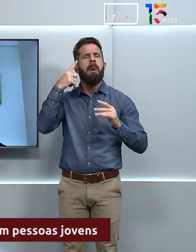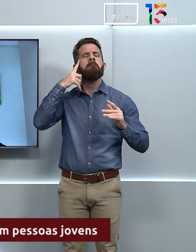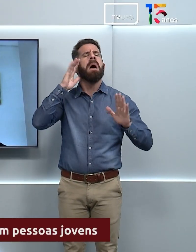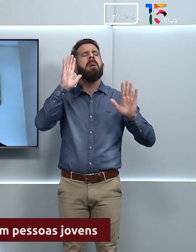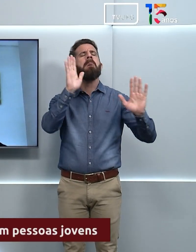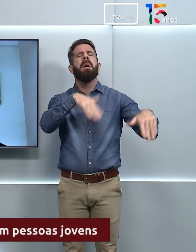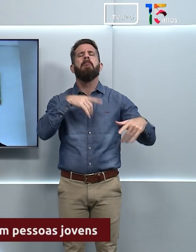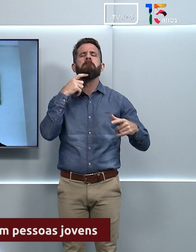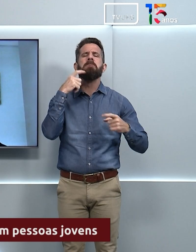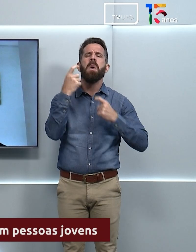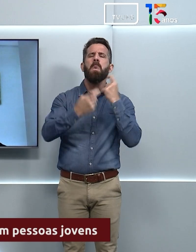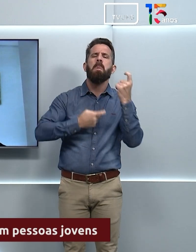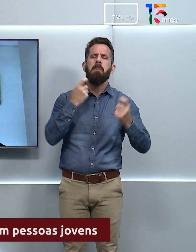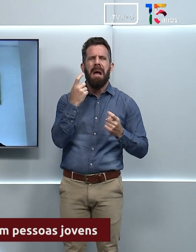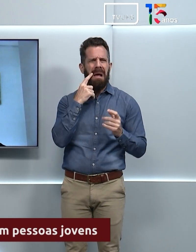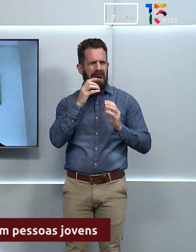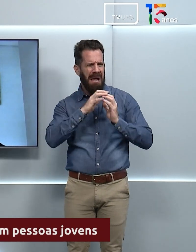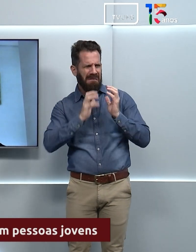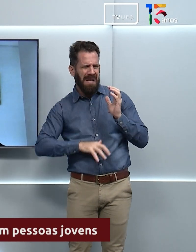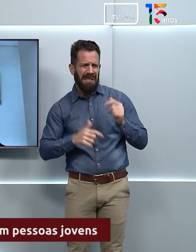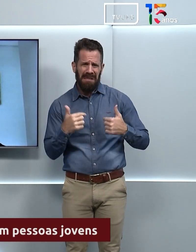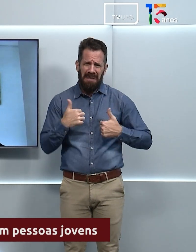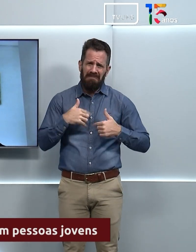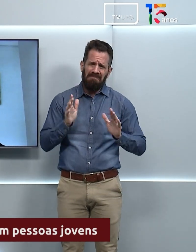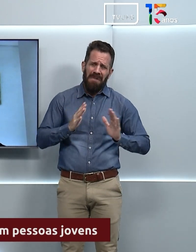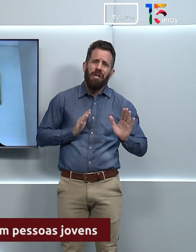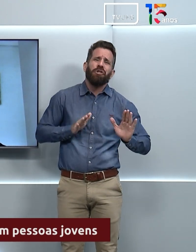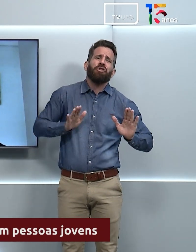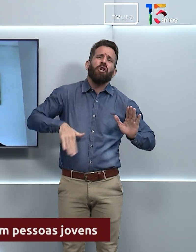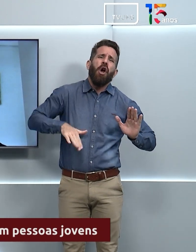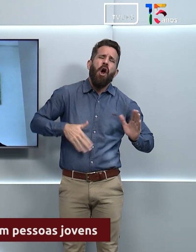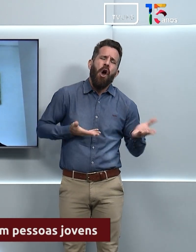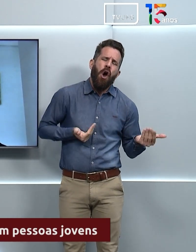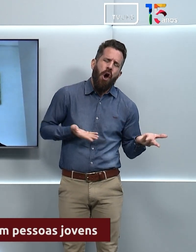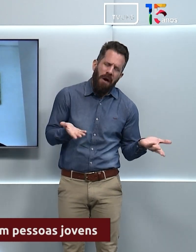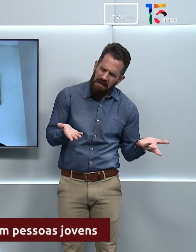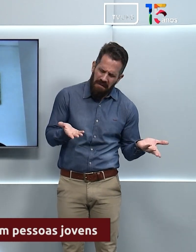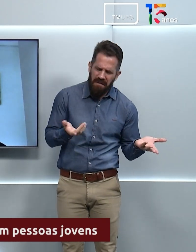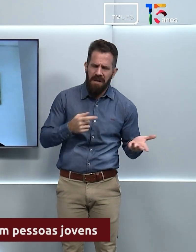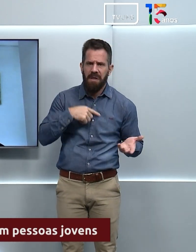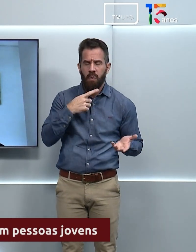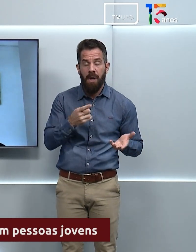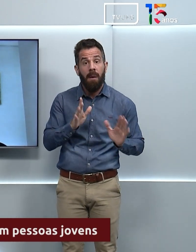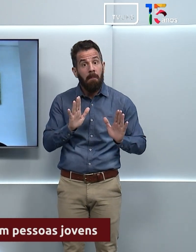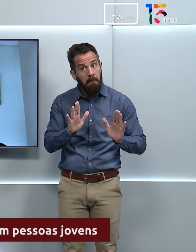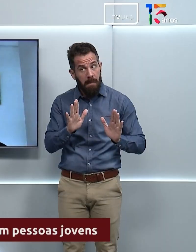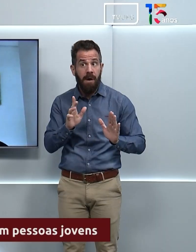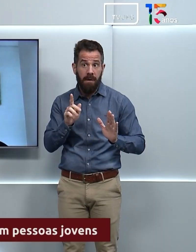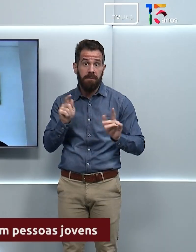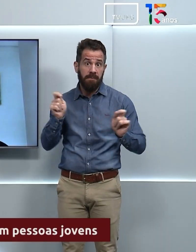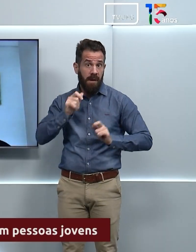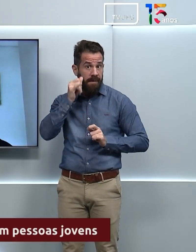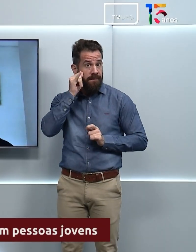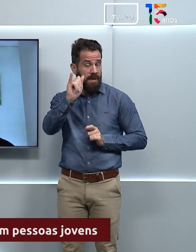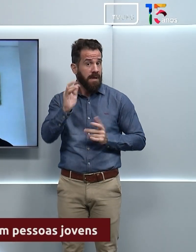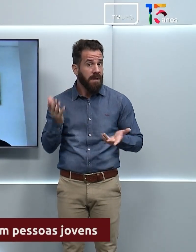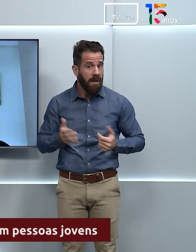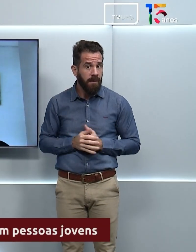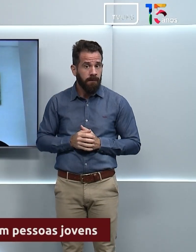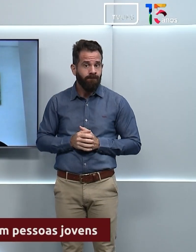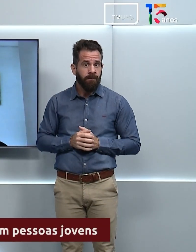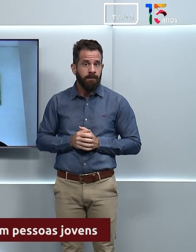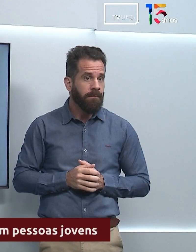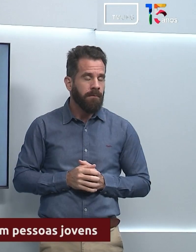vão a um médico especificamente para isso, elas possam ficar mais ligadas e, quem sabe, evitar uma ocorrência como essa? Sem dúvida,